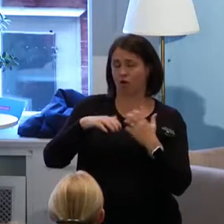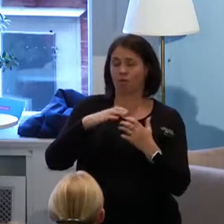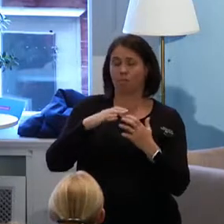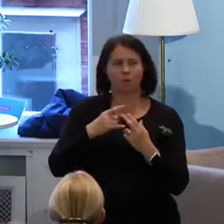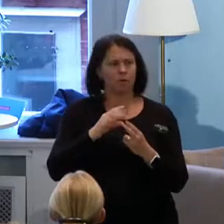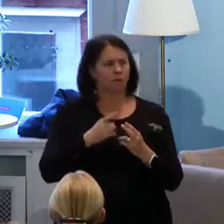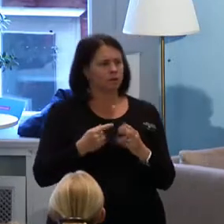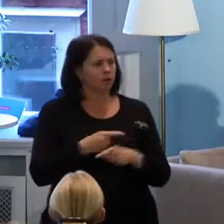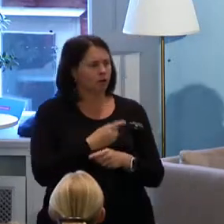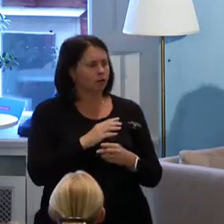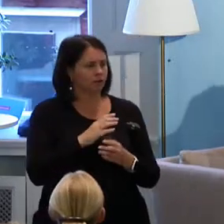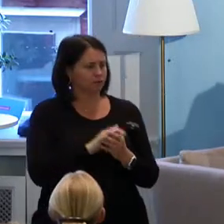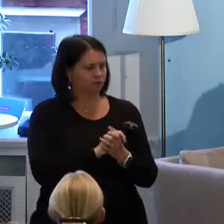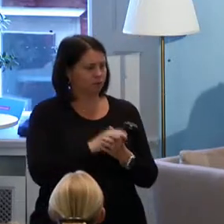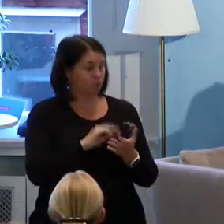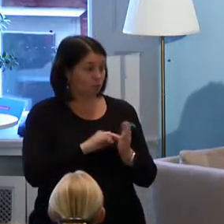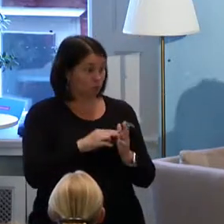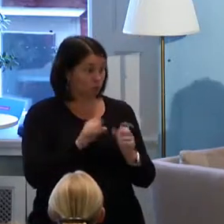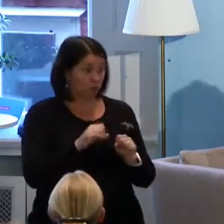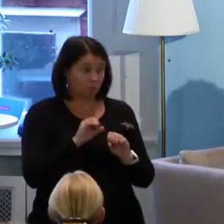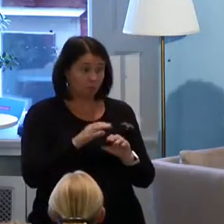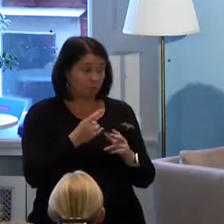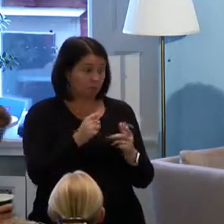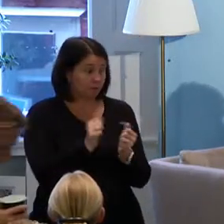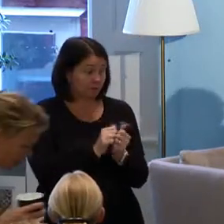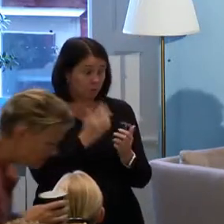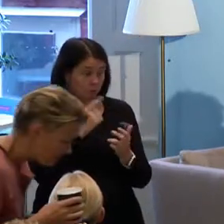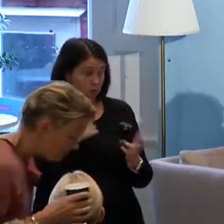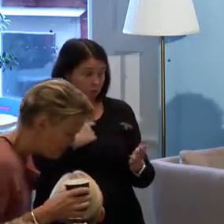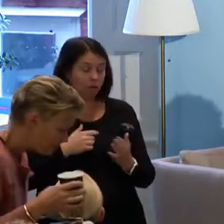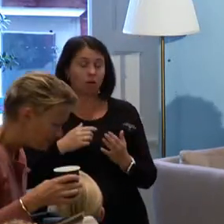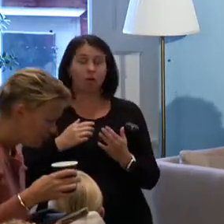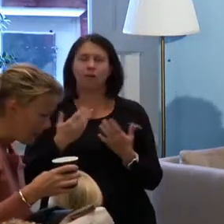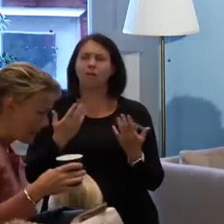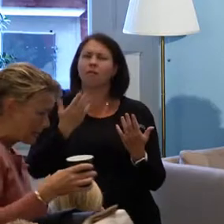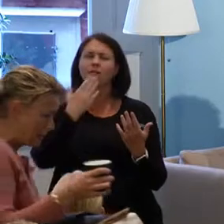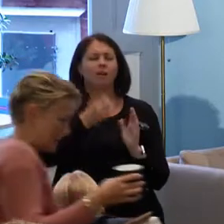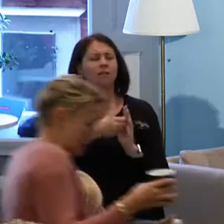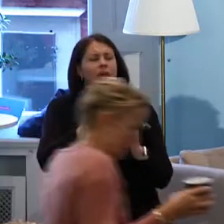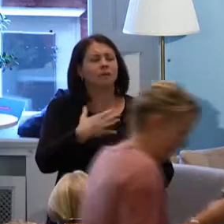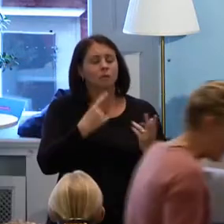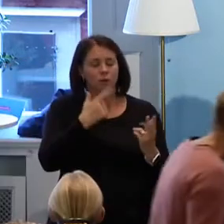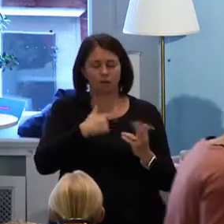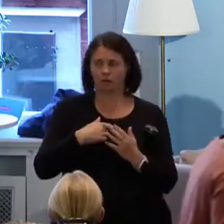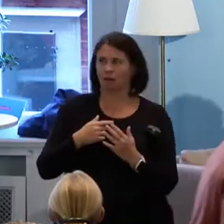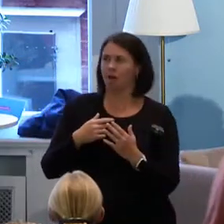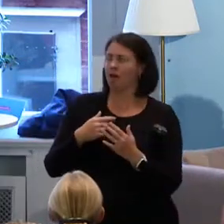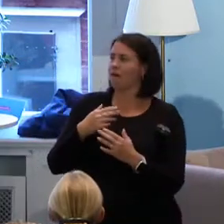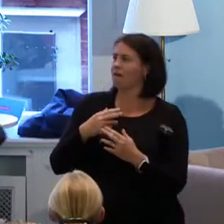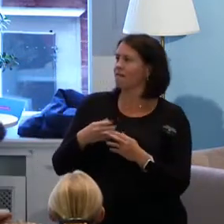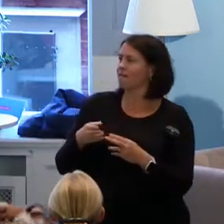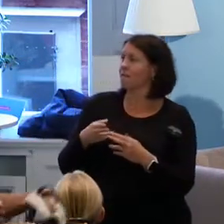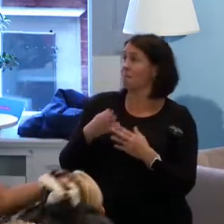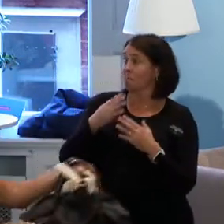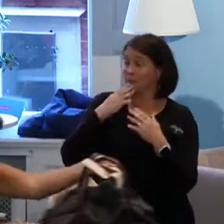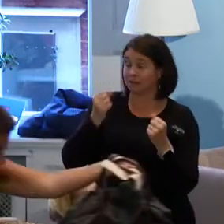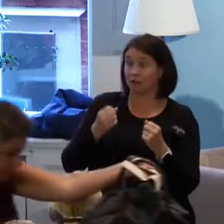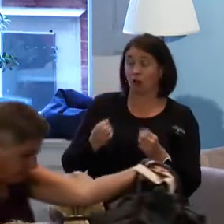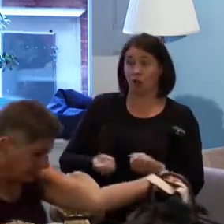om det hur hade det påverkat någonting? Det tror jag. Vad hade vi sett för effekter? Det allra bästa är nästan om vi kunde hitta